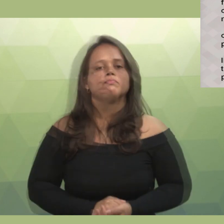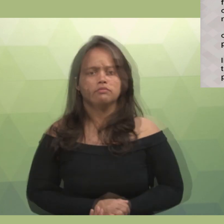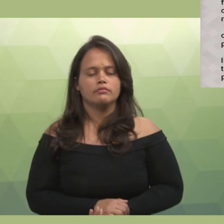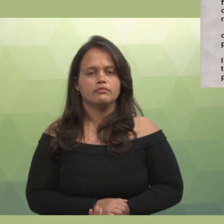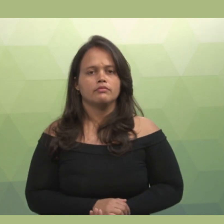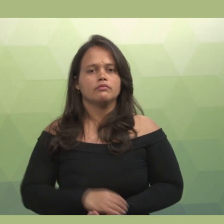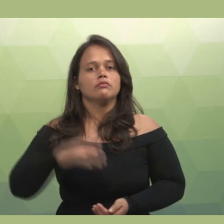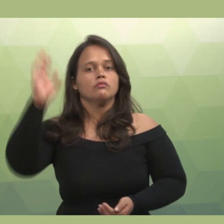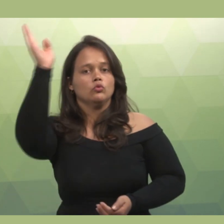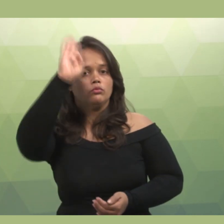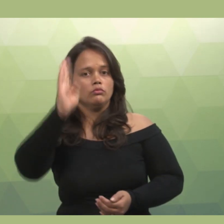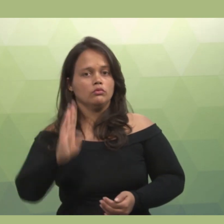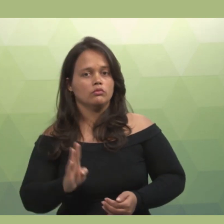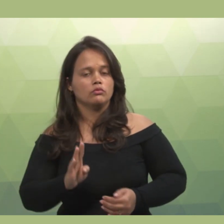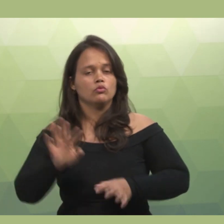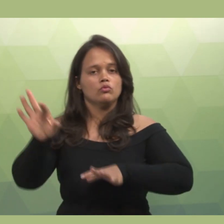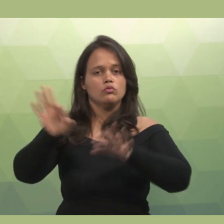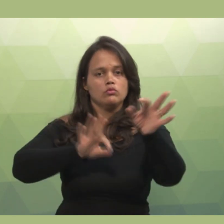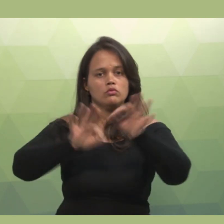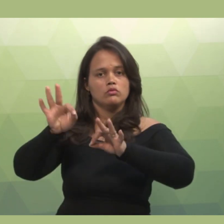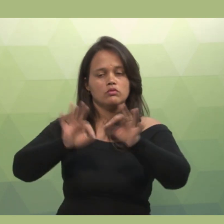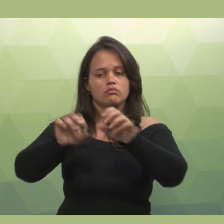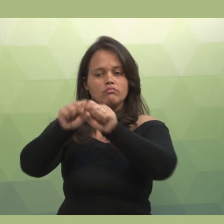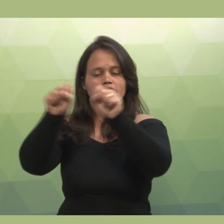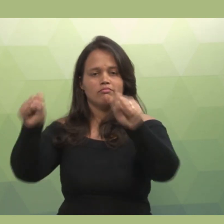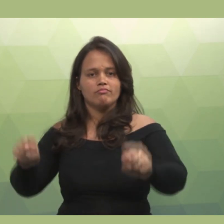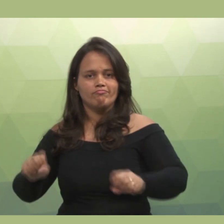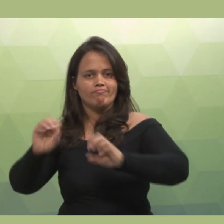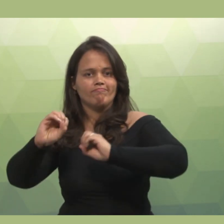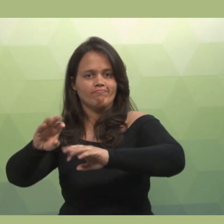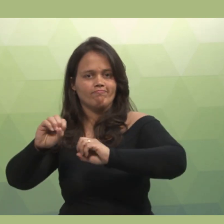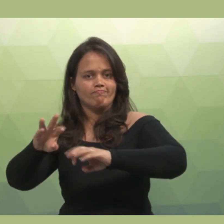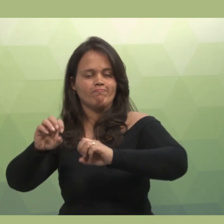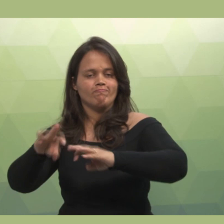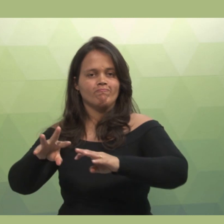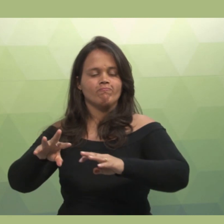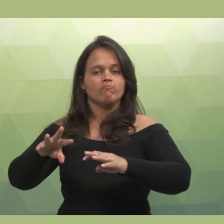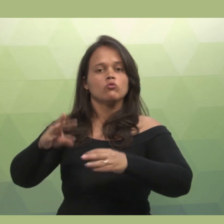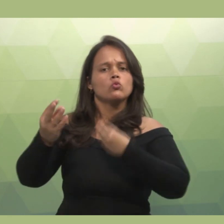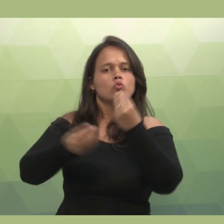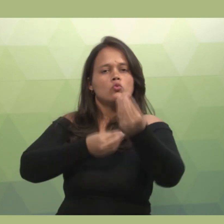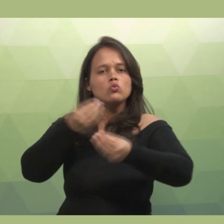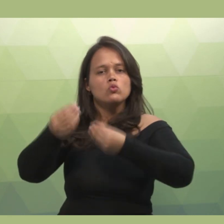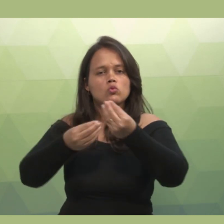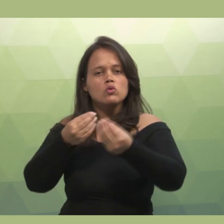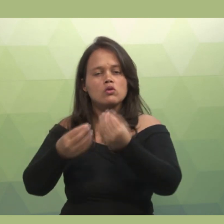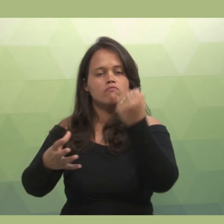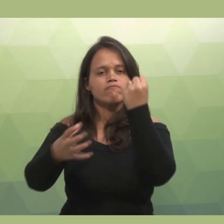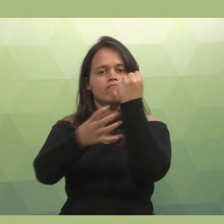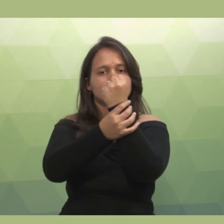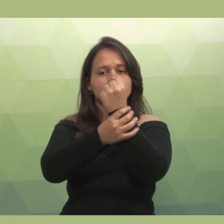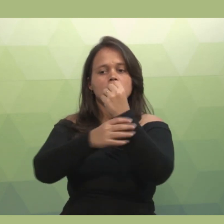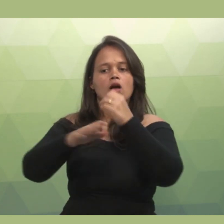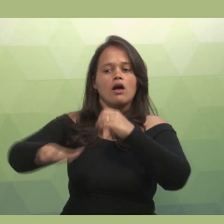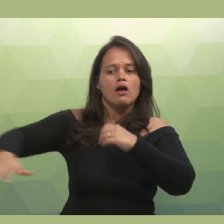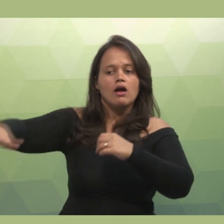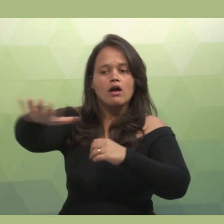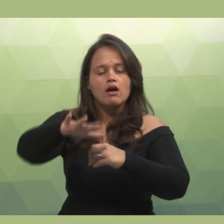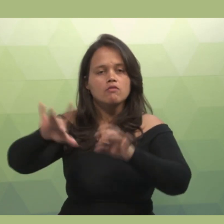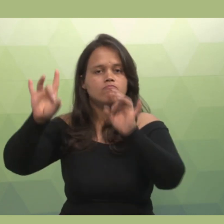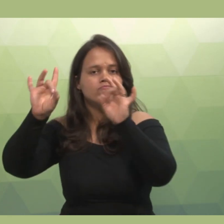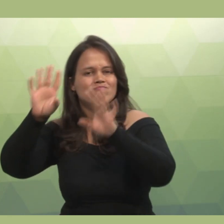vigentes. No Brasil, a organização dos sistemas de ensino sustenta-se na definição de